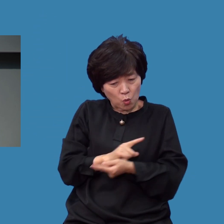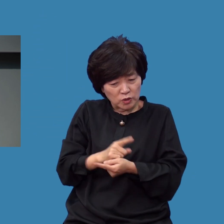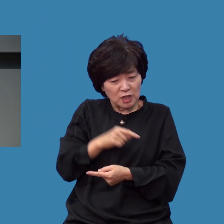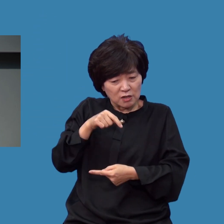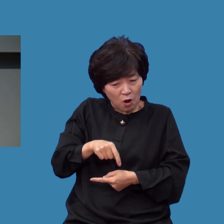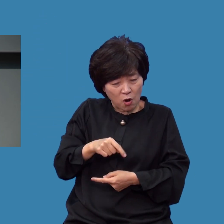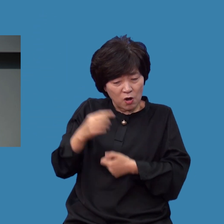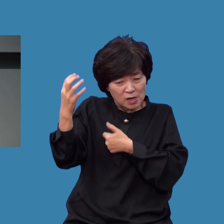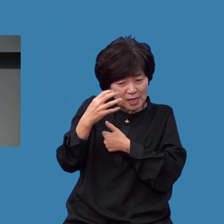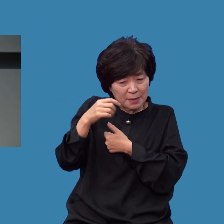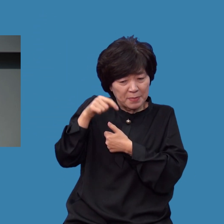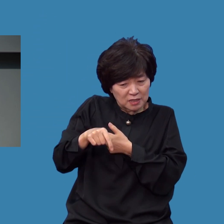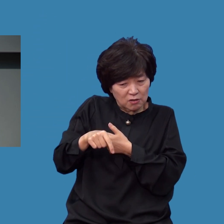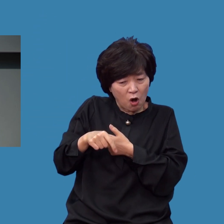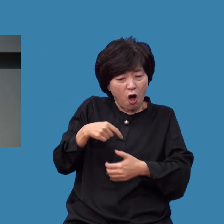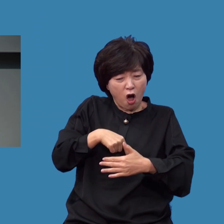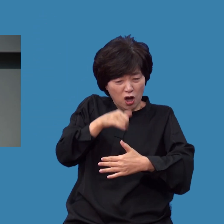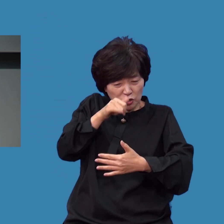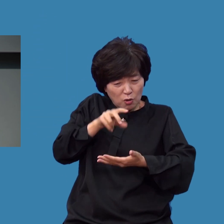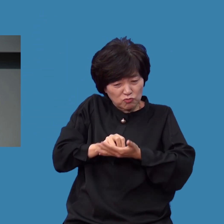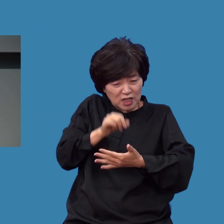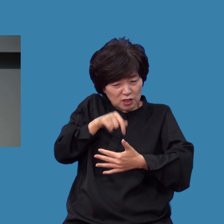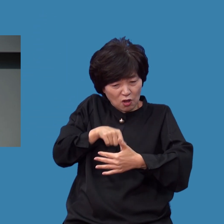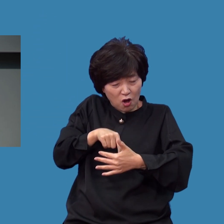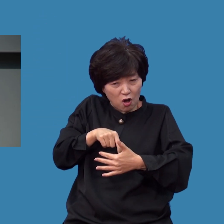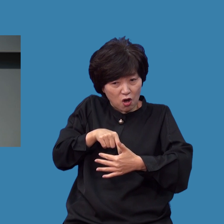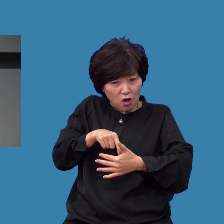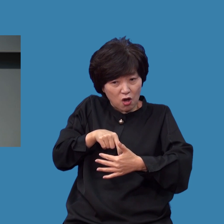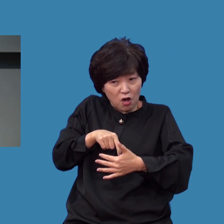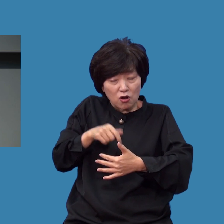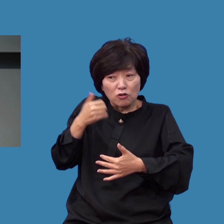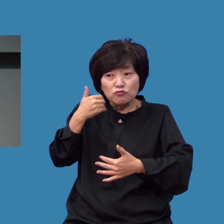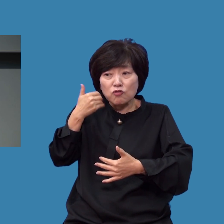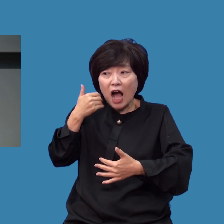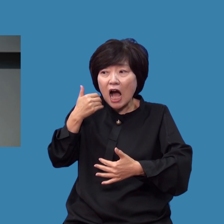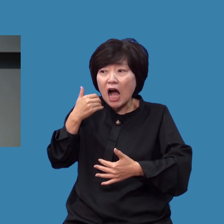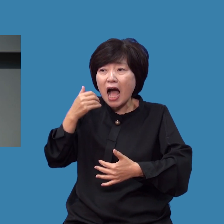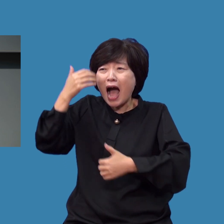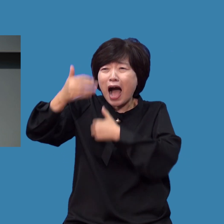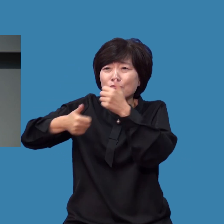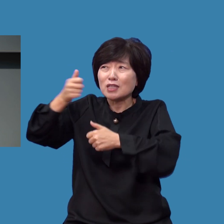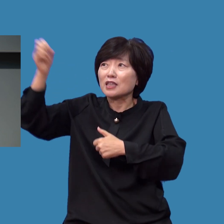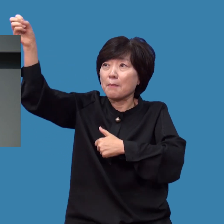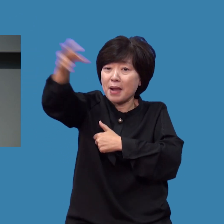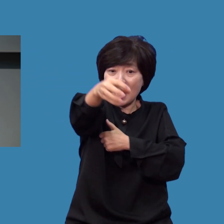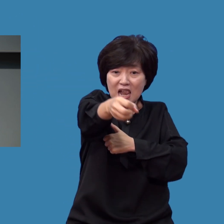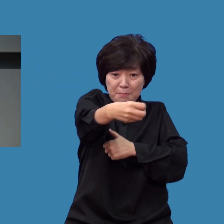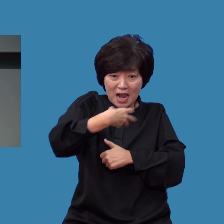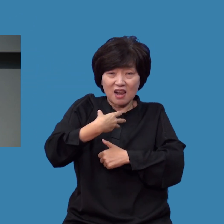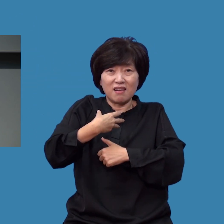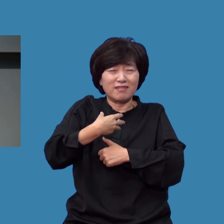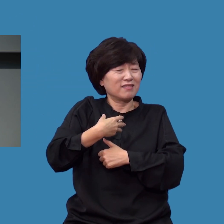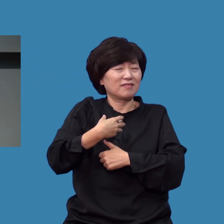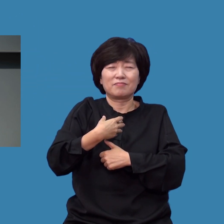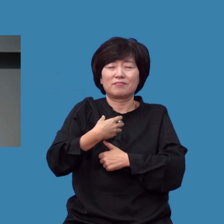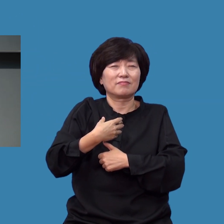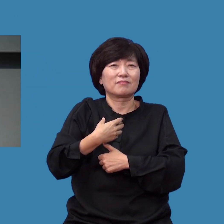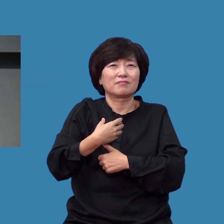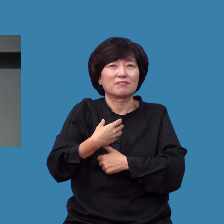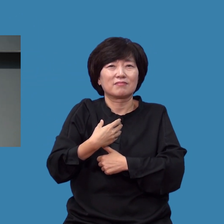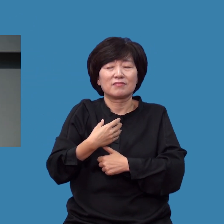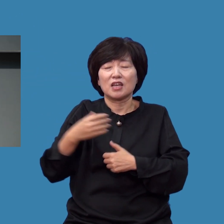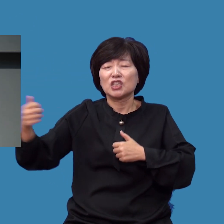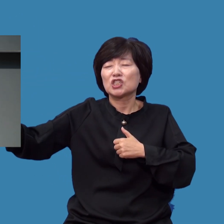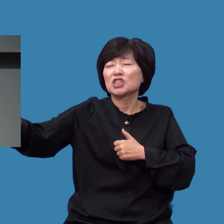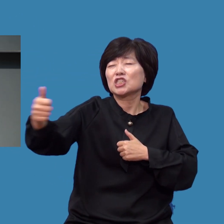거, 야단 맞아야 될 거, 물론 그런 게 있잖아 우리 안에. 근데 그런 걸 아무한테나 얘기하겠어요? 그냥 지나가는